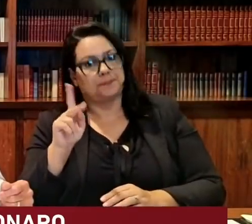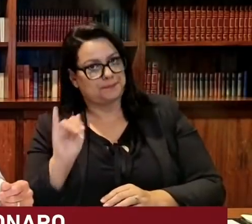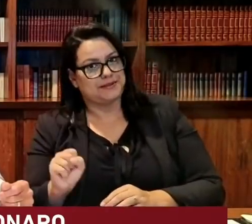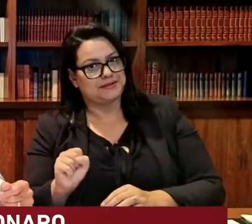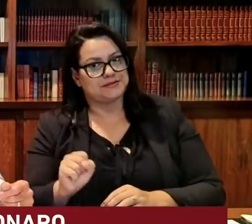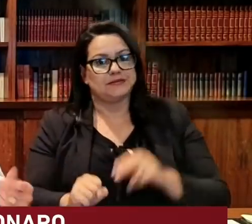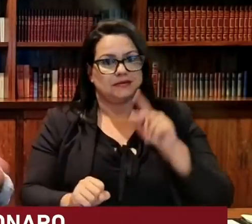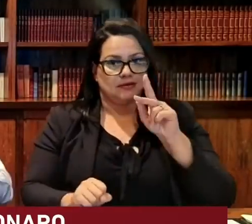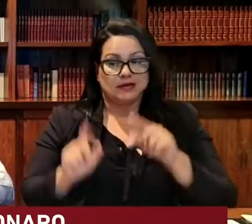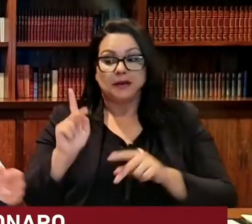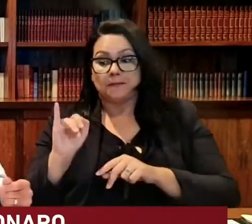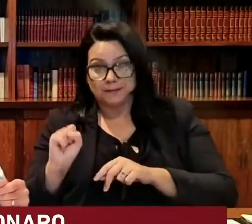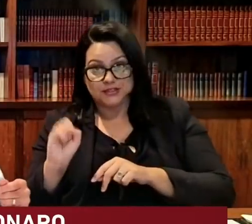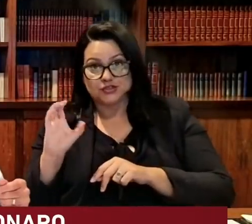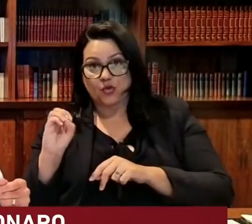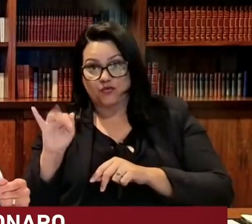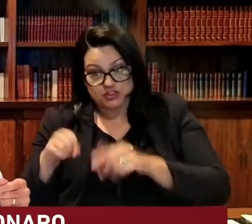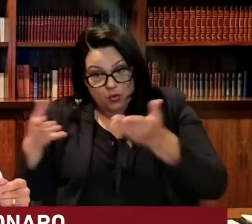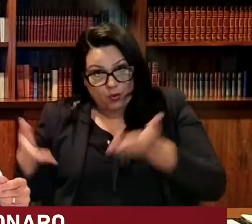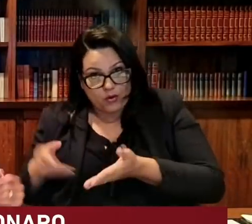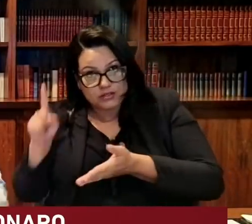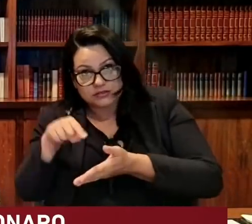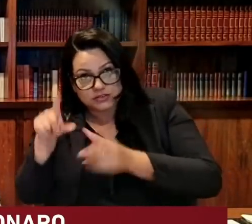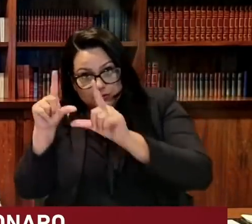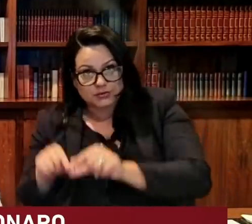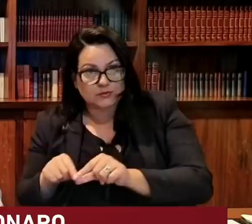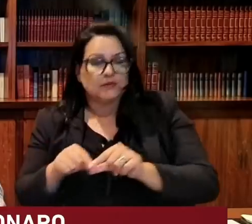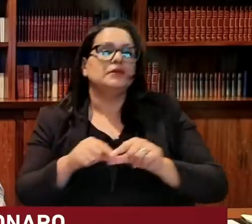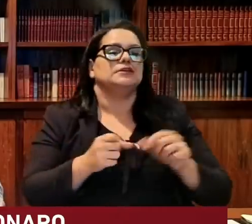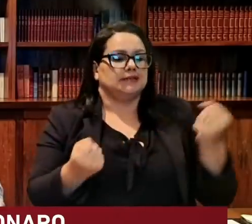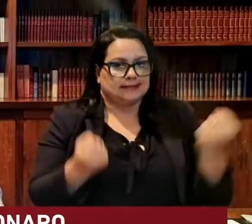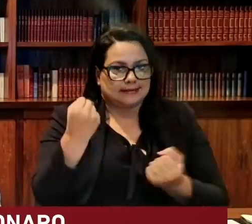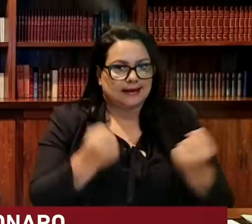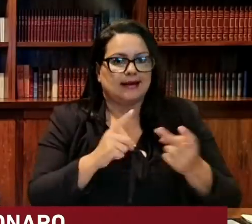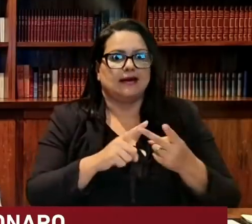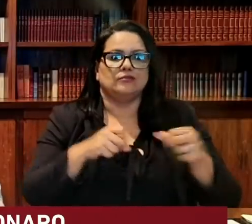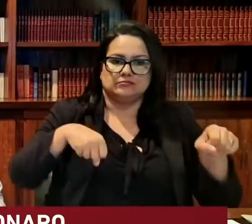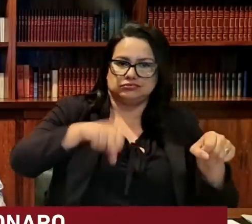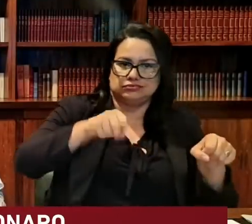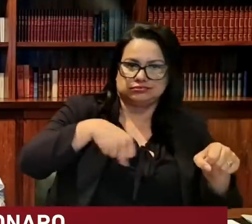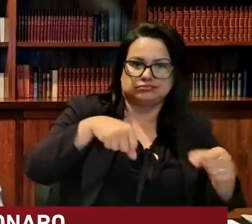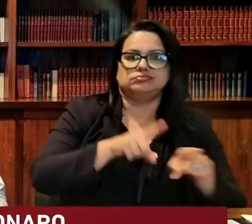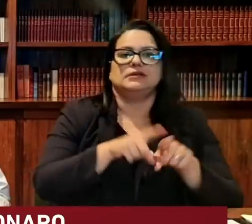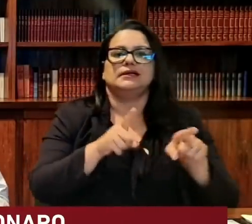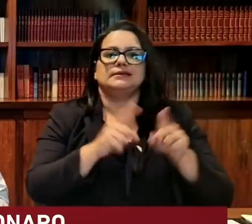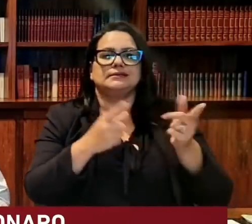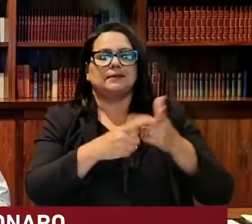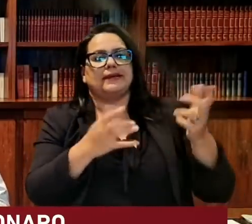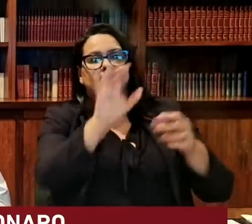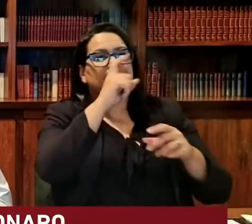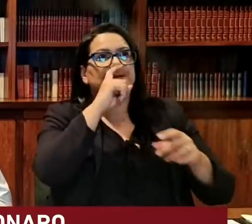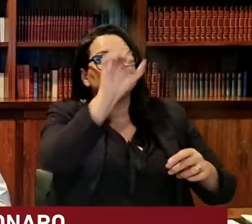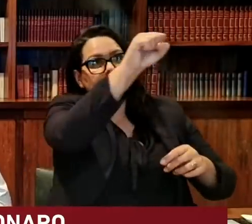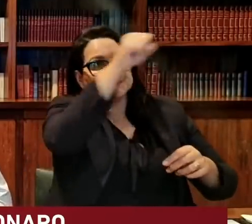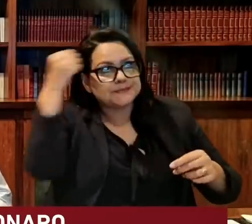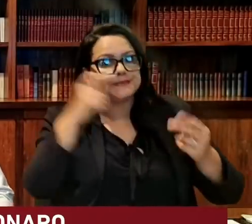O PIS Cofins foi hoje, né? Isso. De veículos, motocicletas e aparelho de linha branca, né? Ou seja,